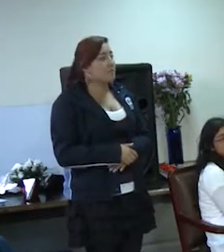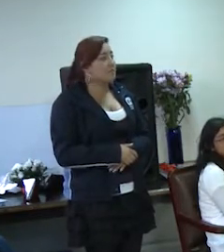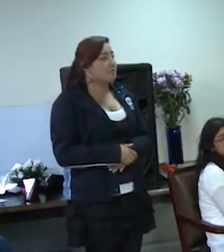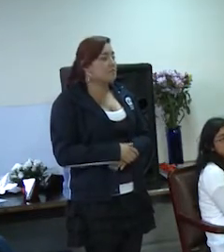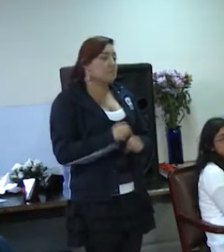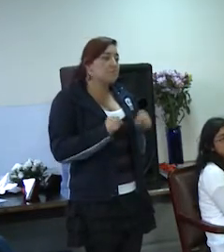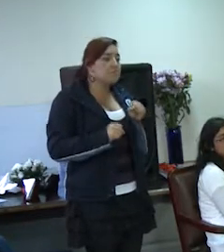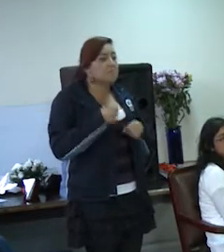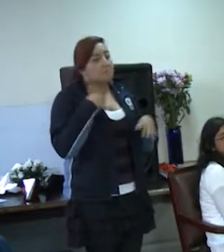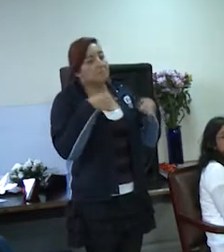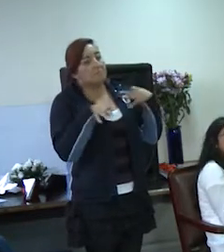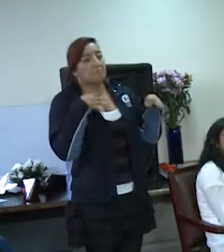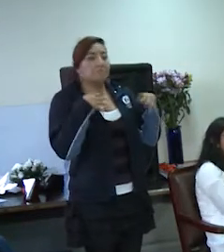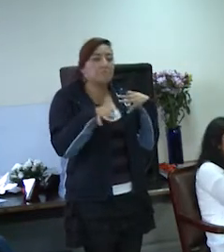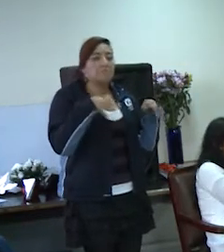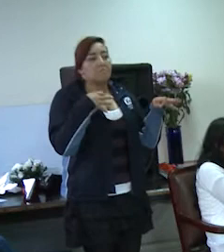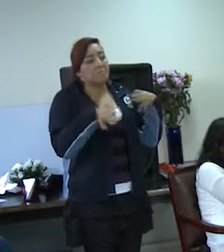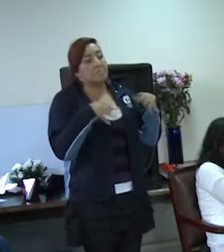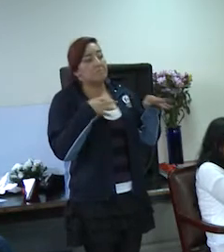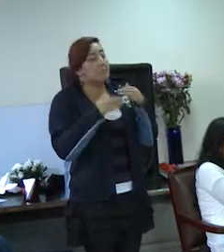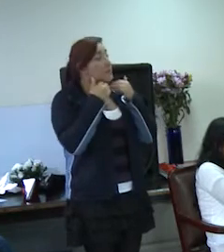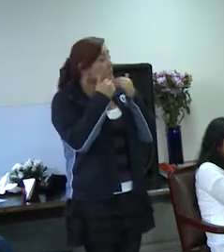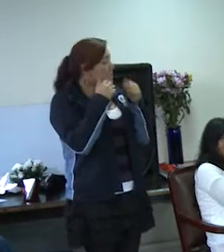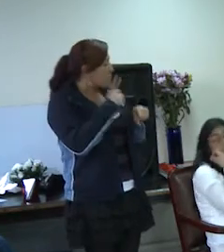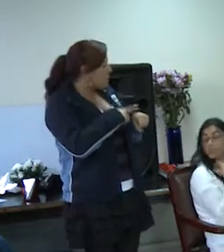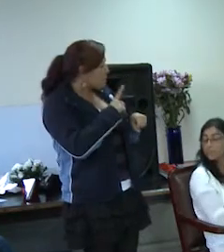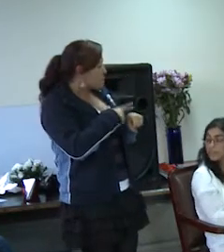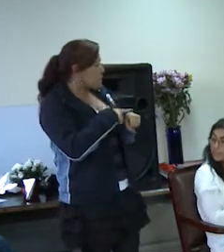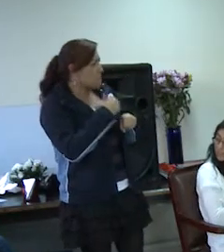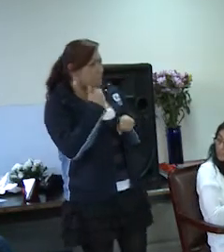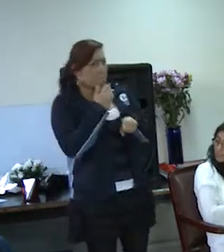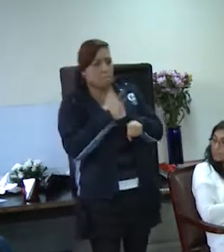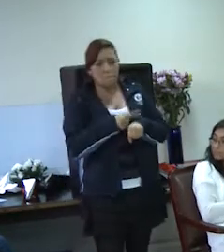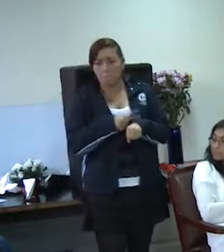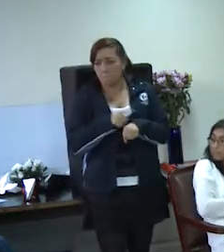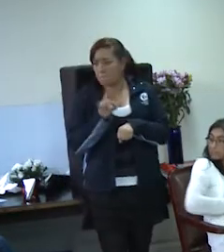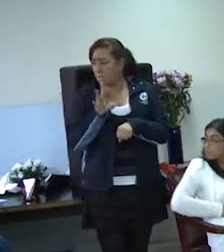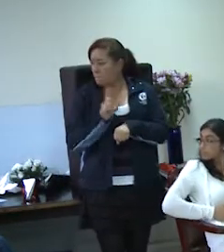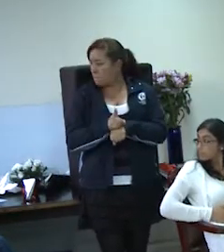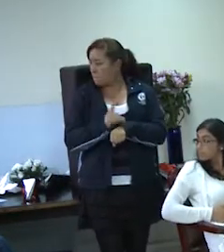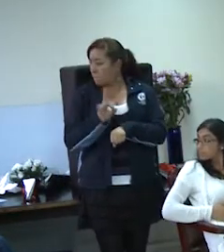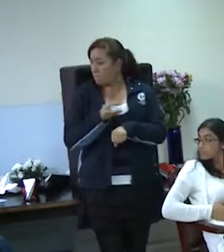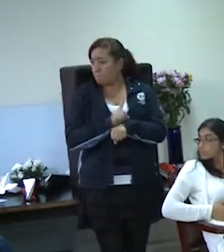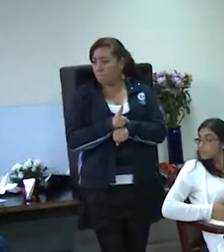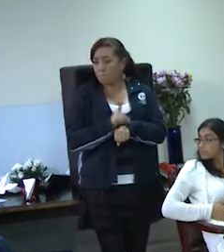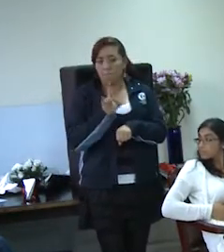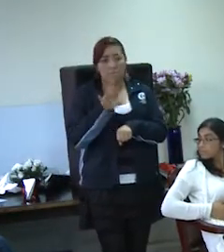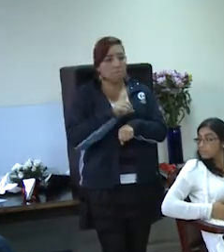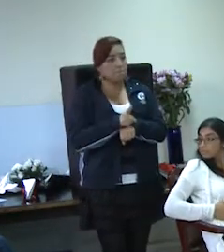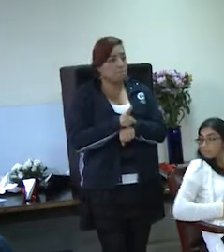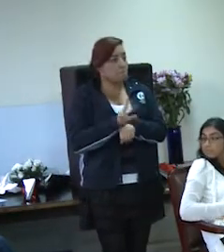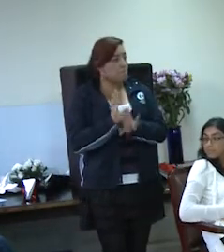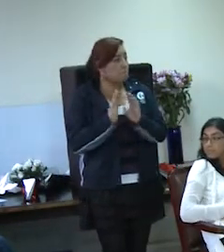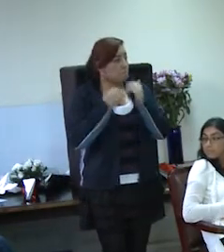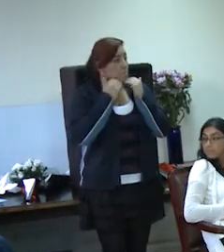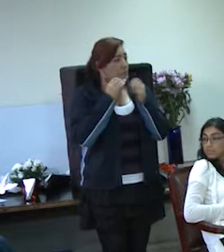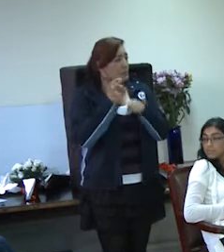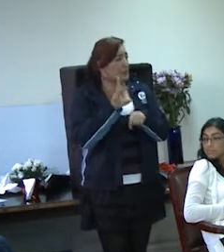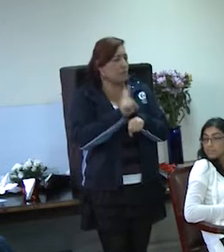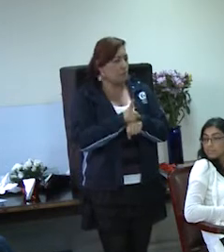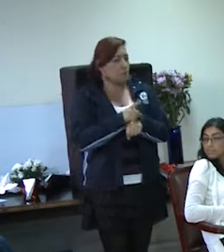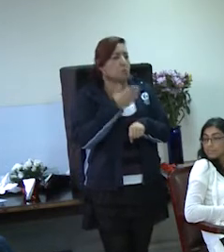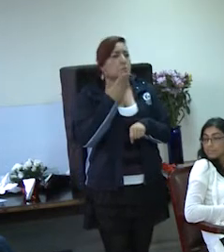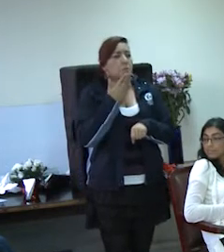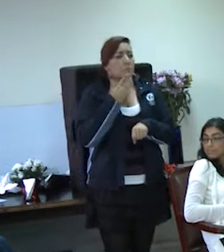como ampliar nuestra conversación. No sé cuánto tiempo tenemos, unos 15 minutos más. Muy puntual,